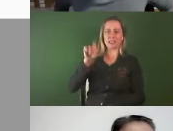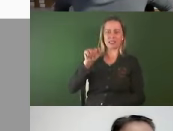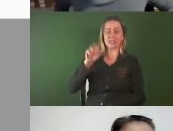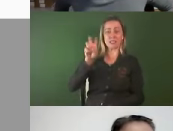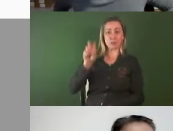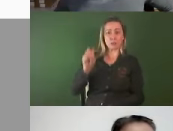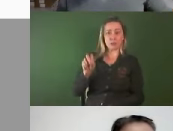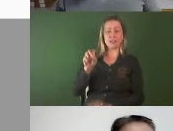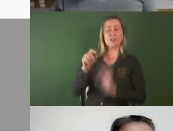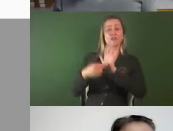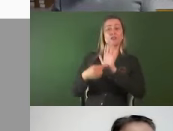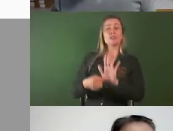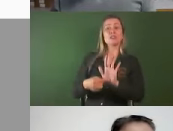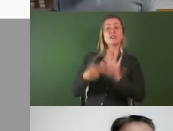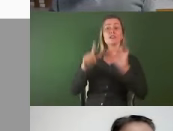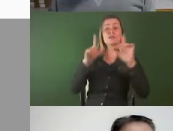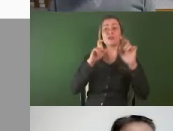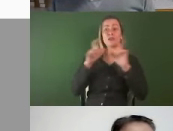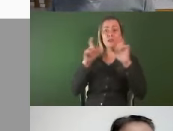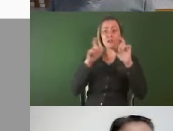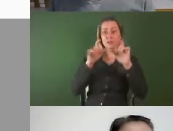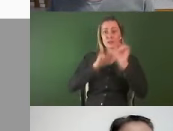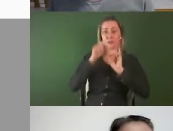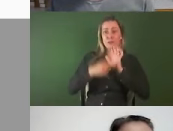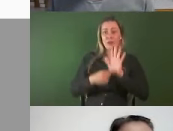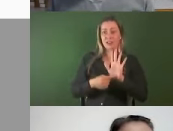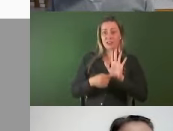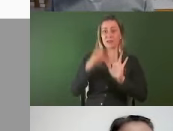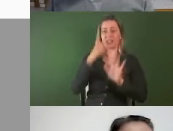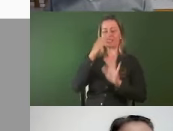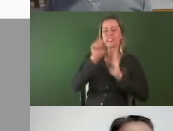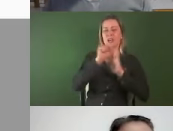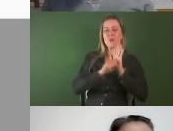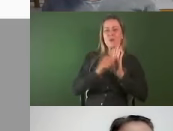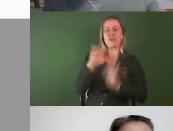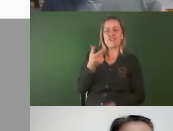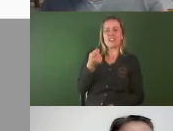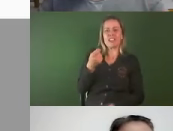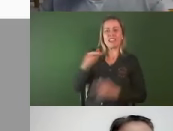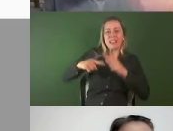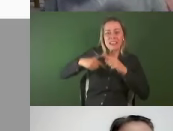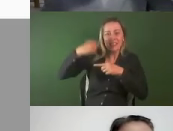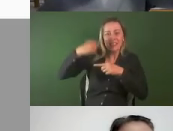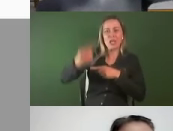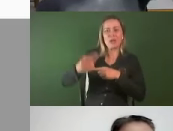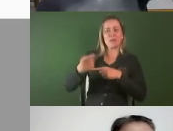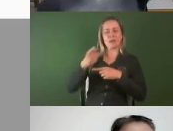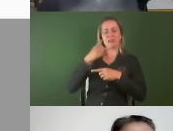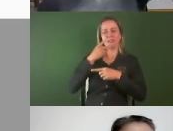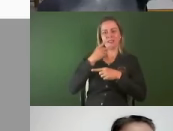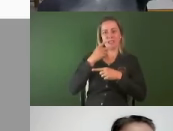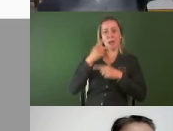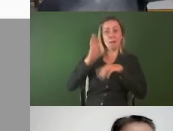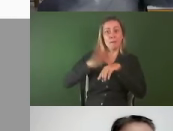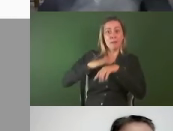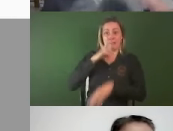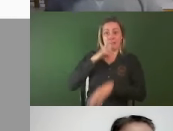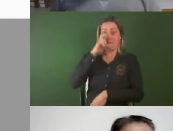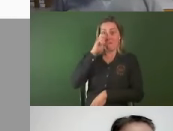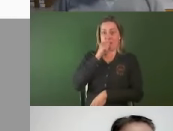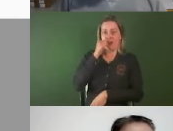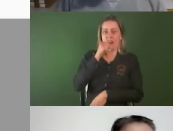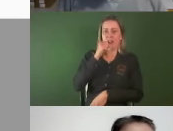vai apresentar somente a partir da metade do século XX, com mais ênfase, né? Esse tipo de exploração